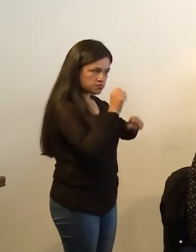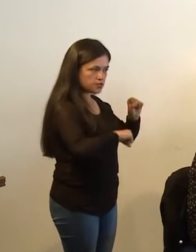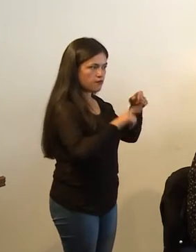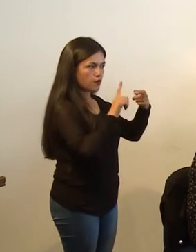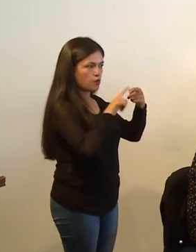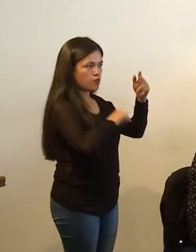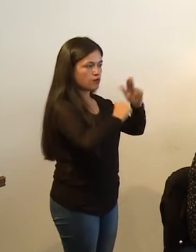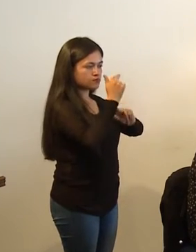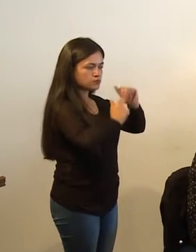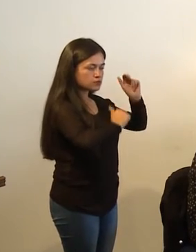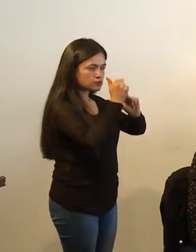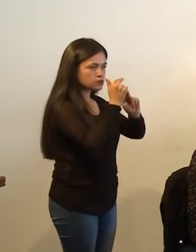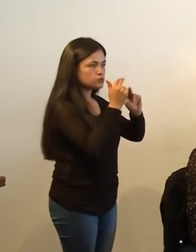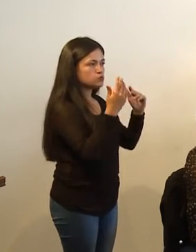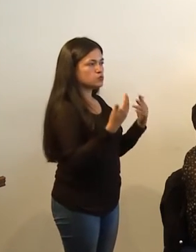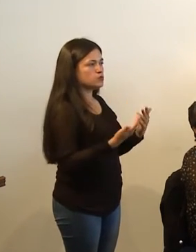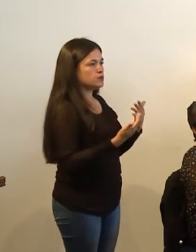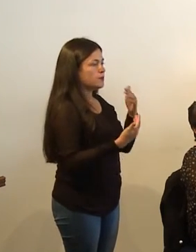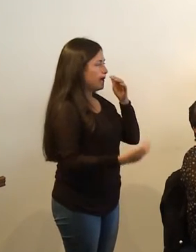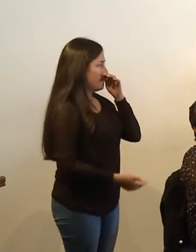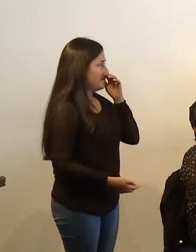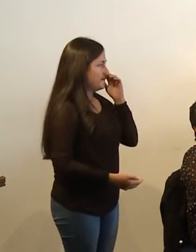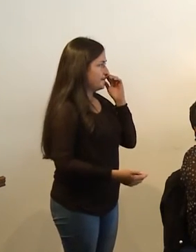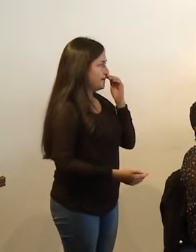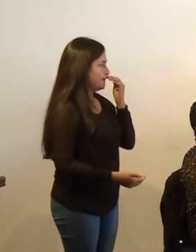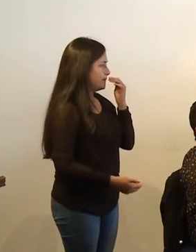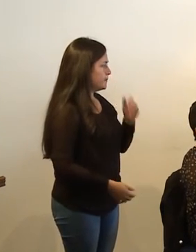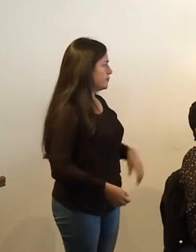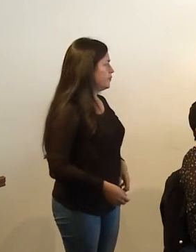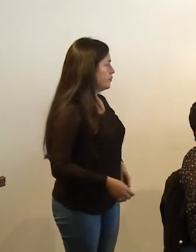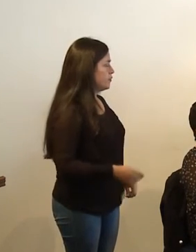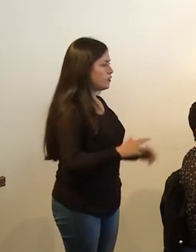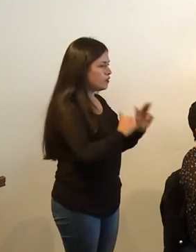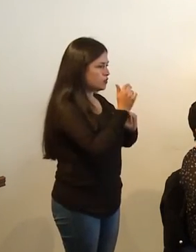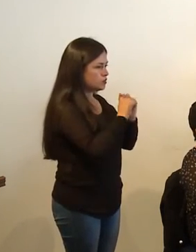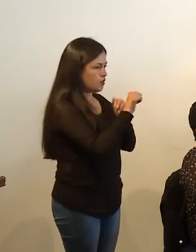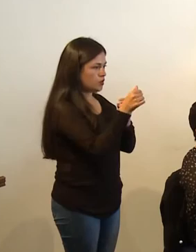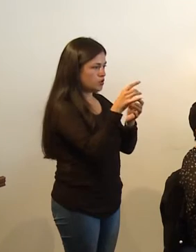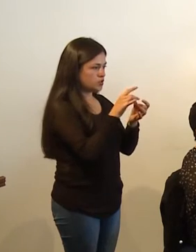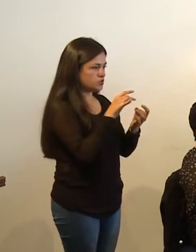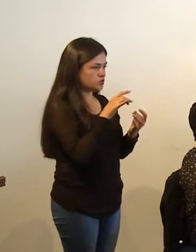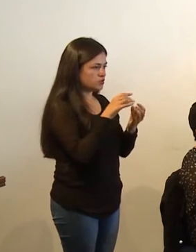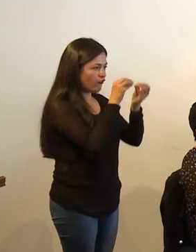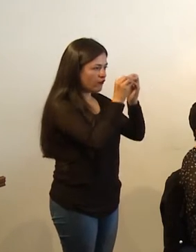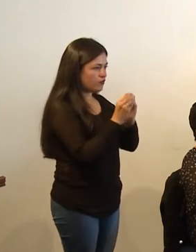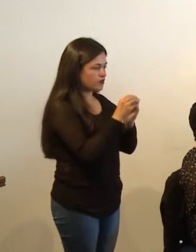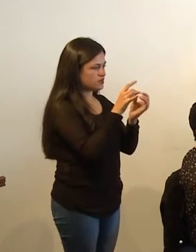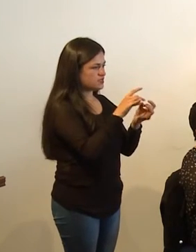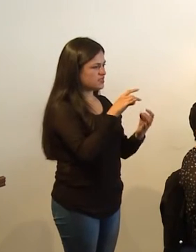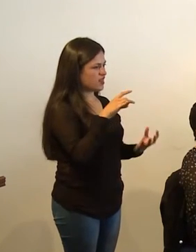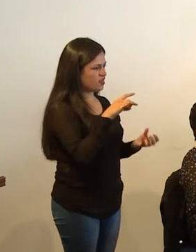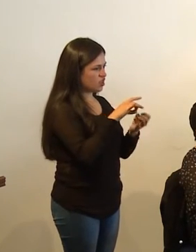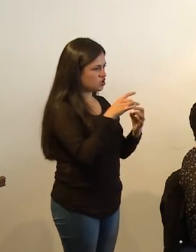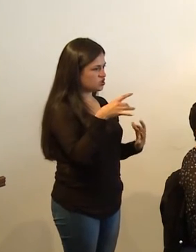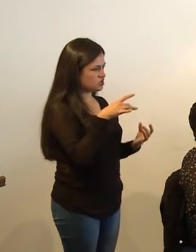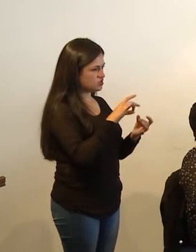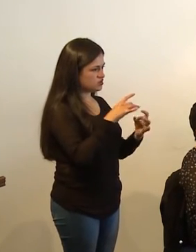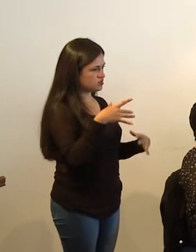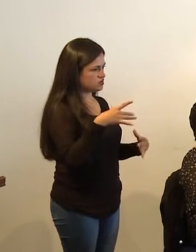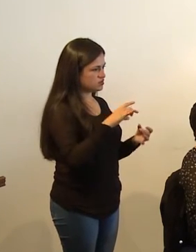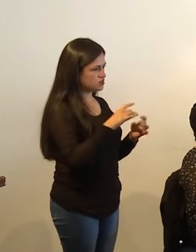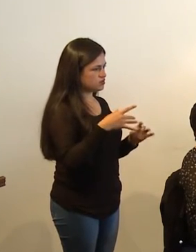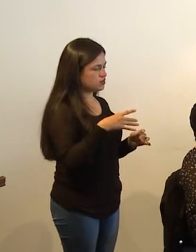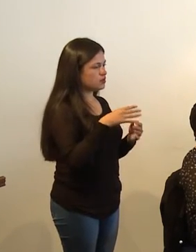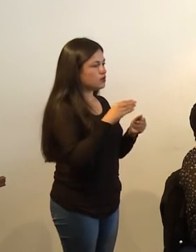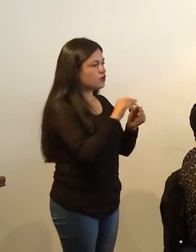una posibilidad de construir otros sentidos de la educación comunitaria y ayudar a que se vuelva una concepción, un enfoque,